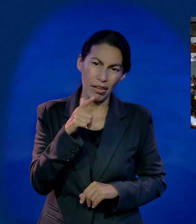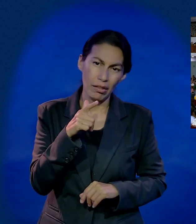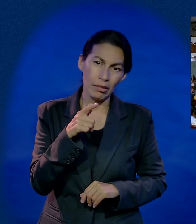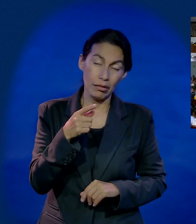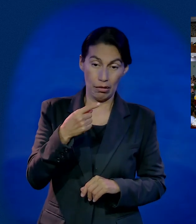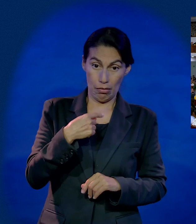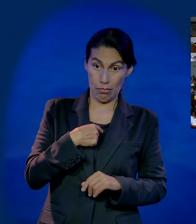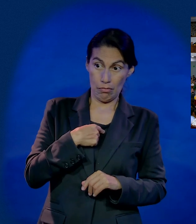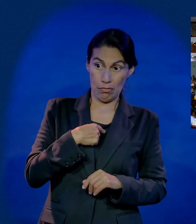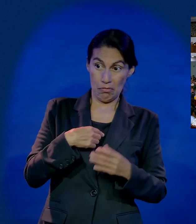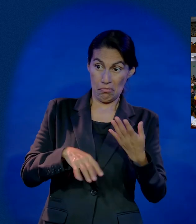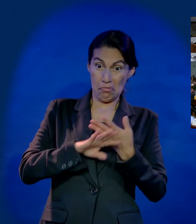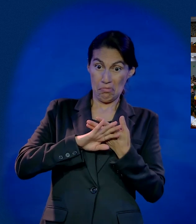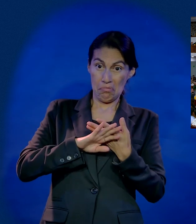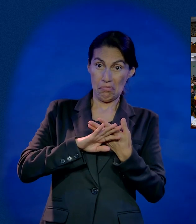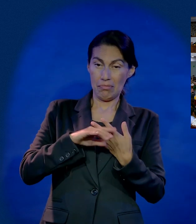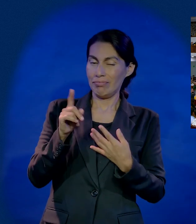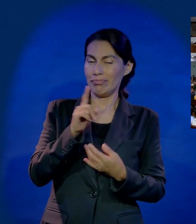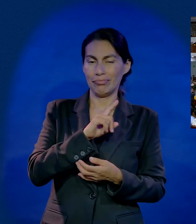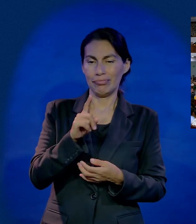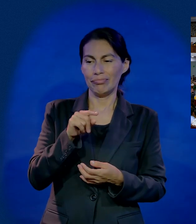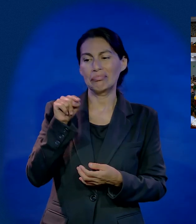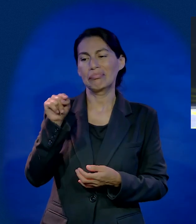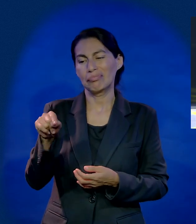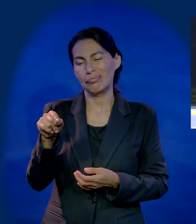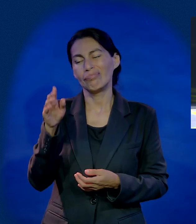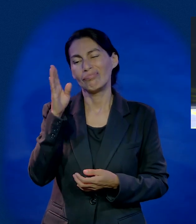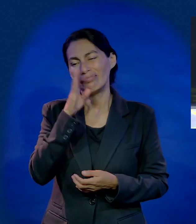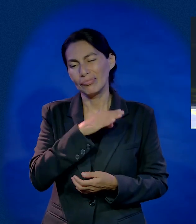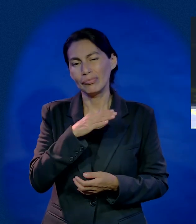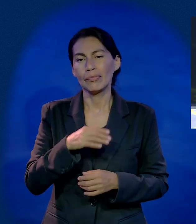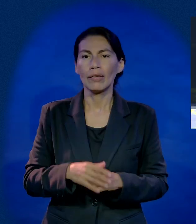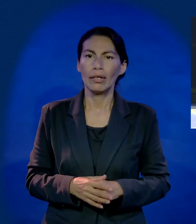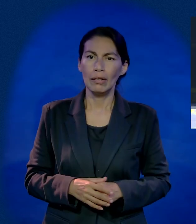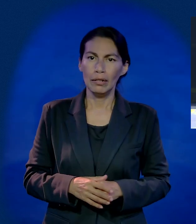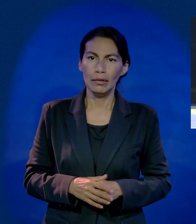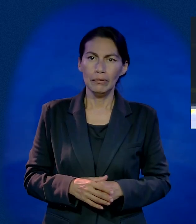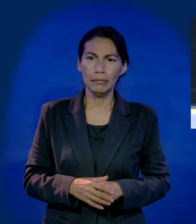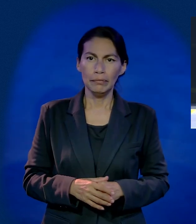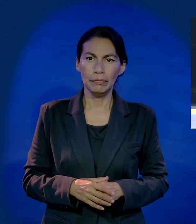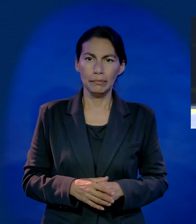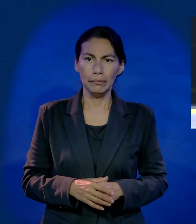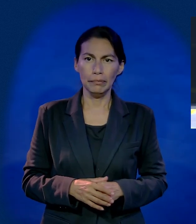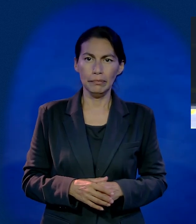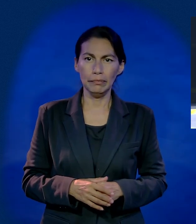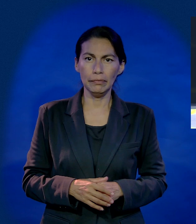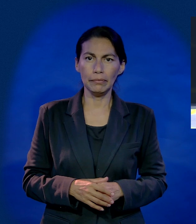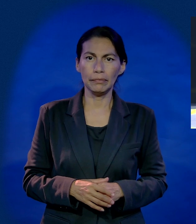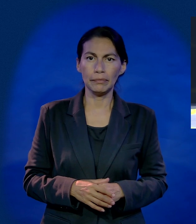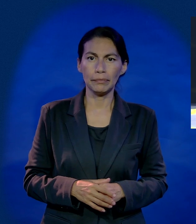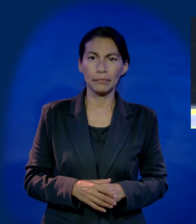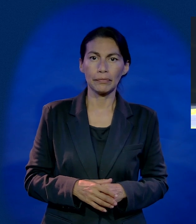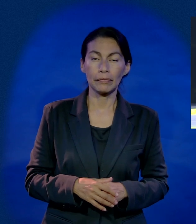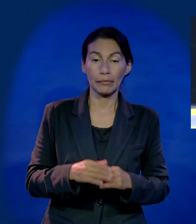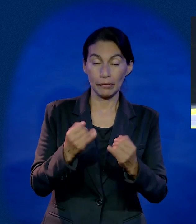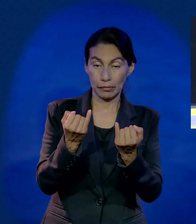quiero lavarme los dientes, ¿me daña a mí? No, se daña a sí mismo.